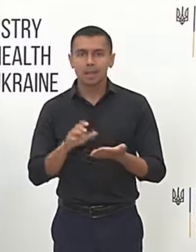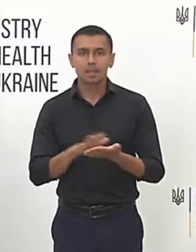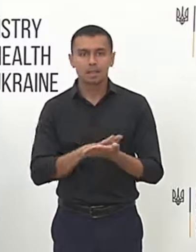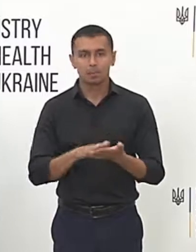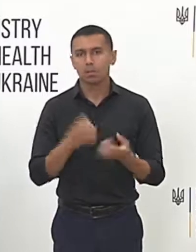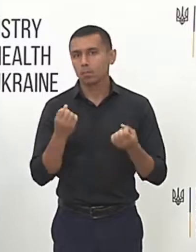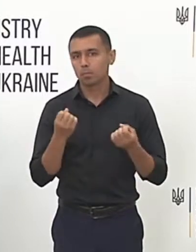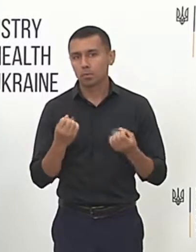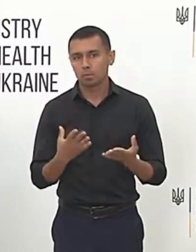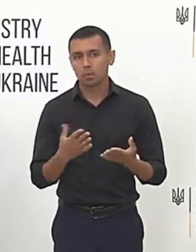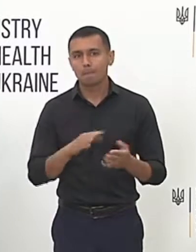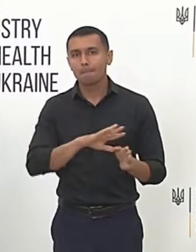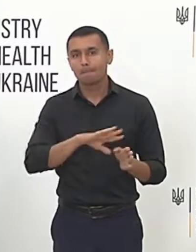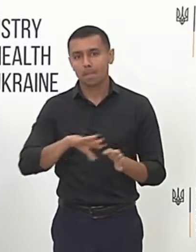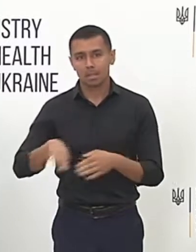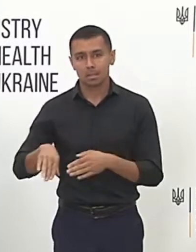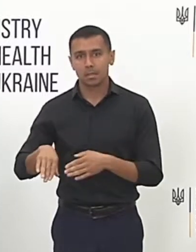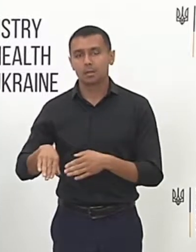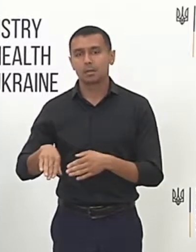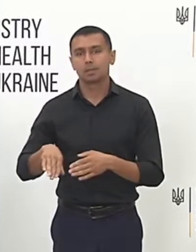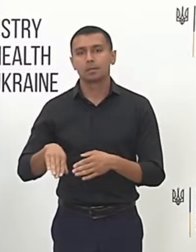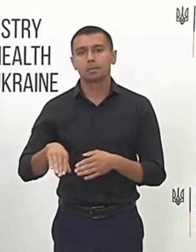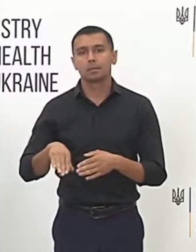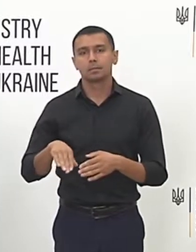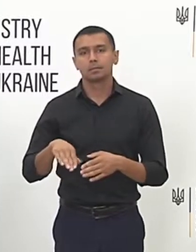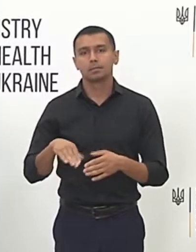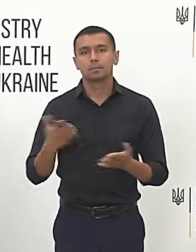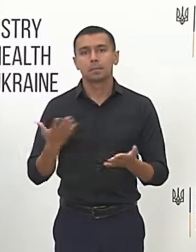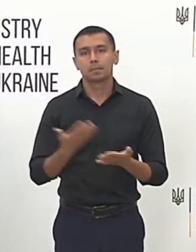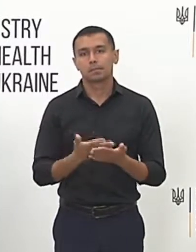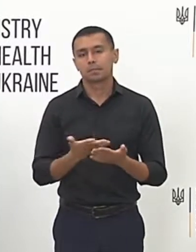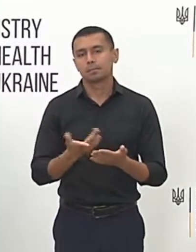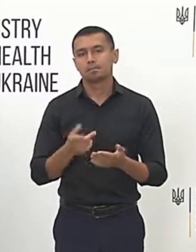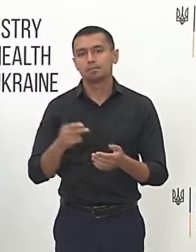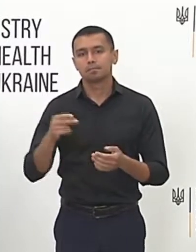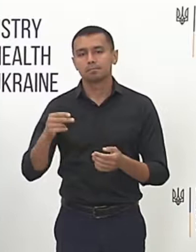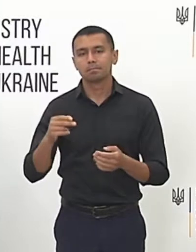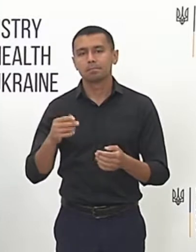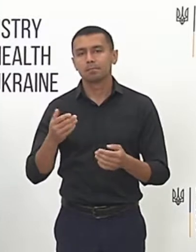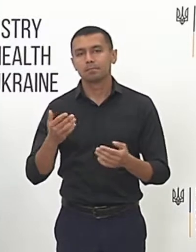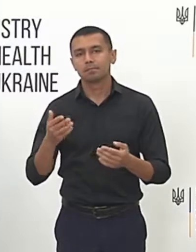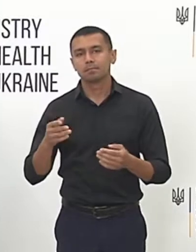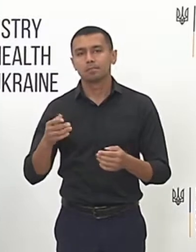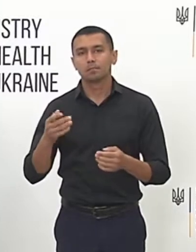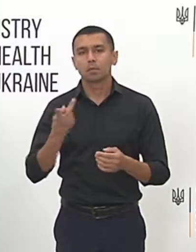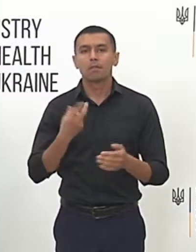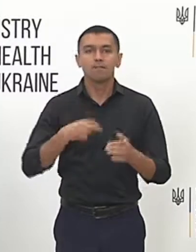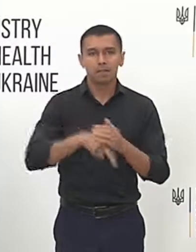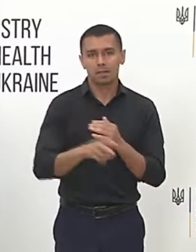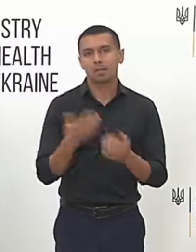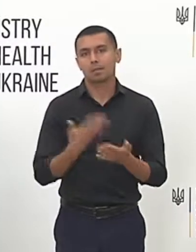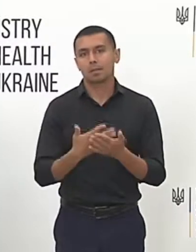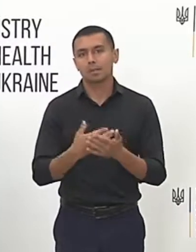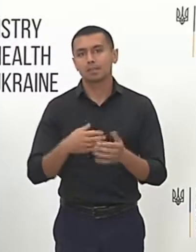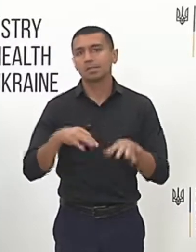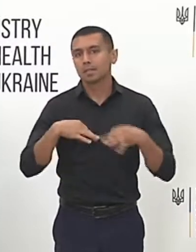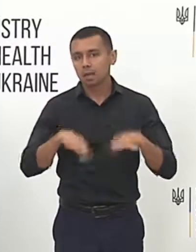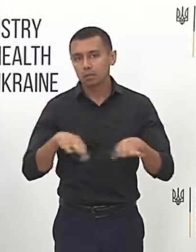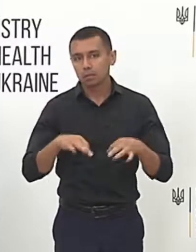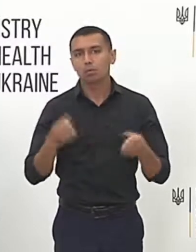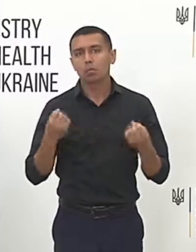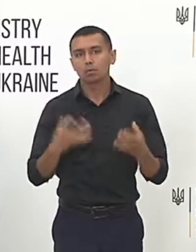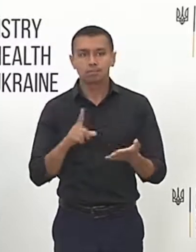антисептики просто після, тобто там з якоюсь періодичністю, після того, коли ви вийшли, наприклад, з транспорту,